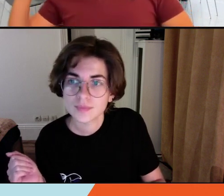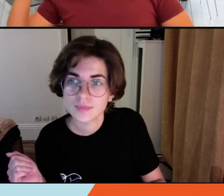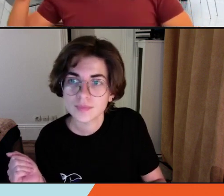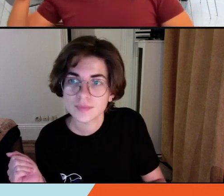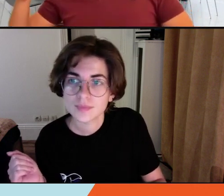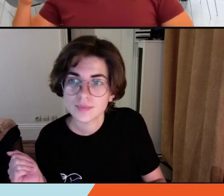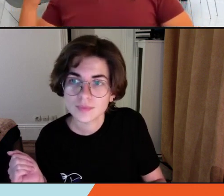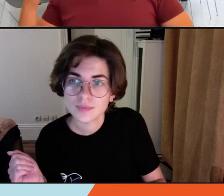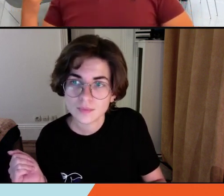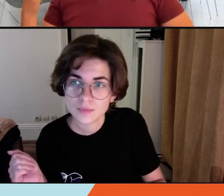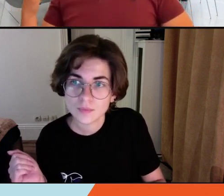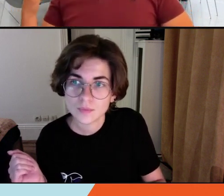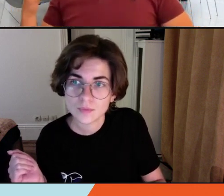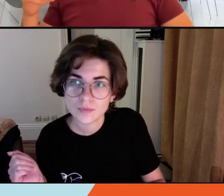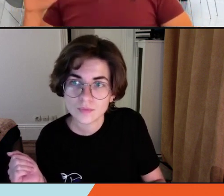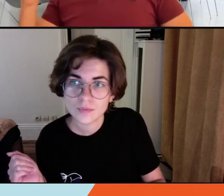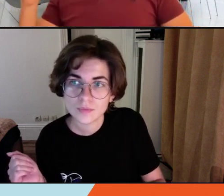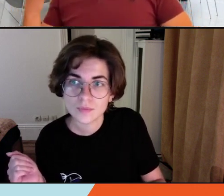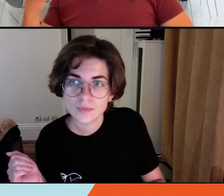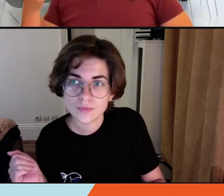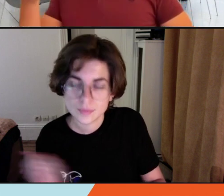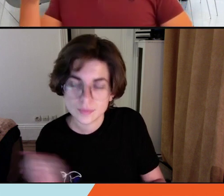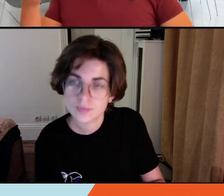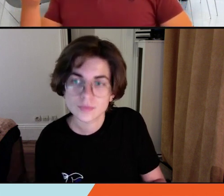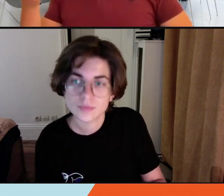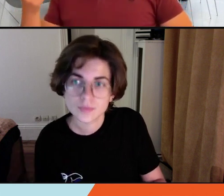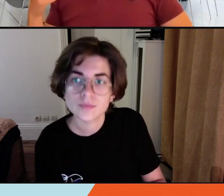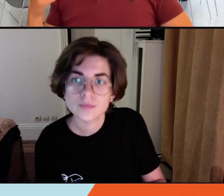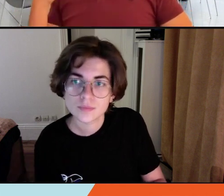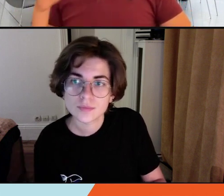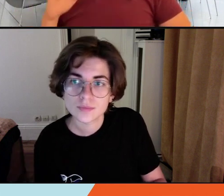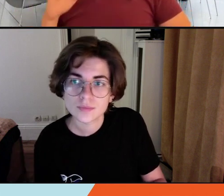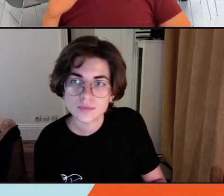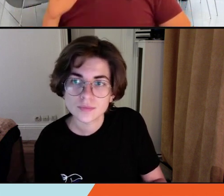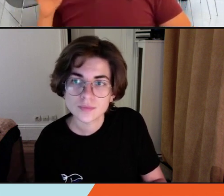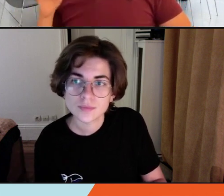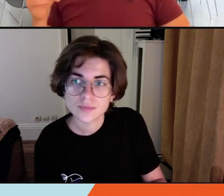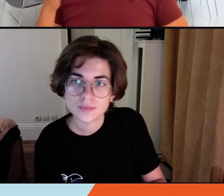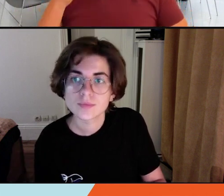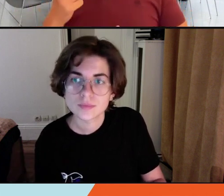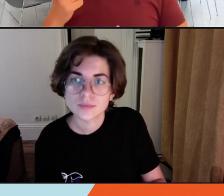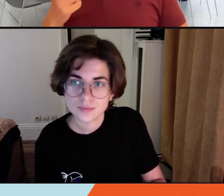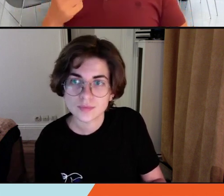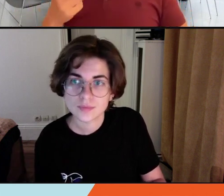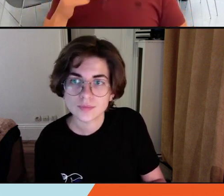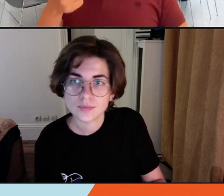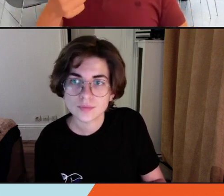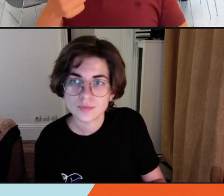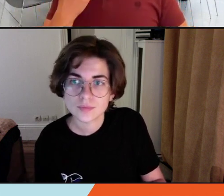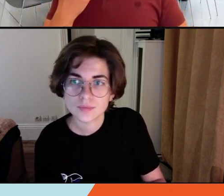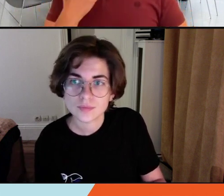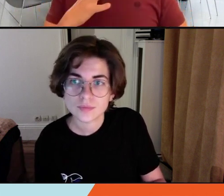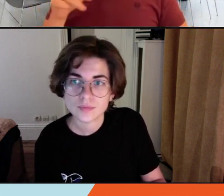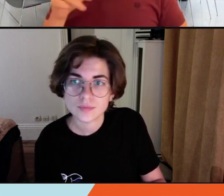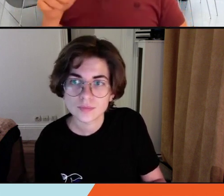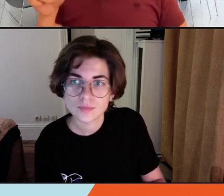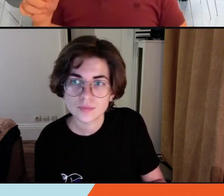l'application ou sur Internet mobile, parle, tu vas voir une couleur par